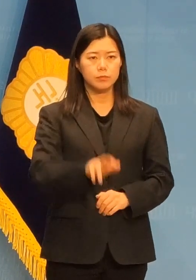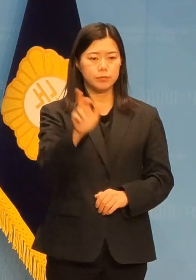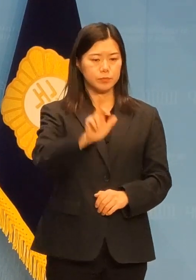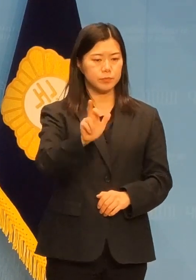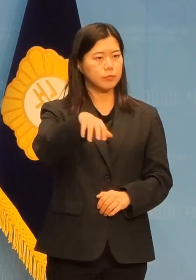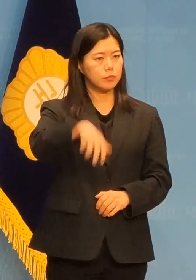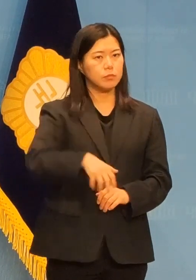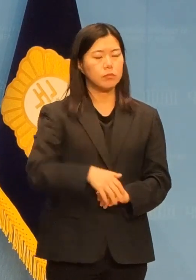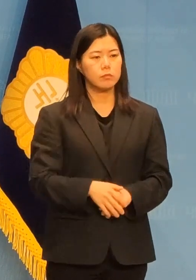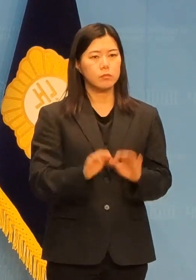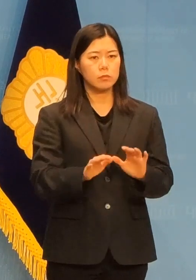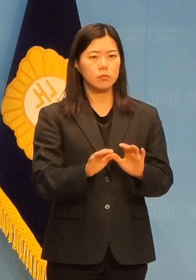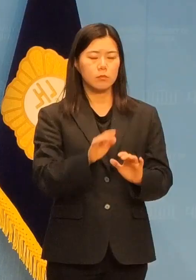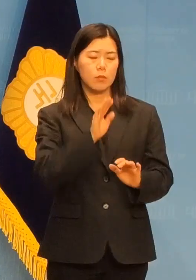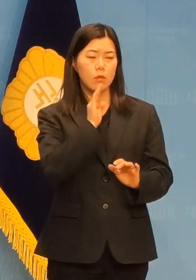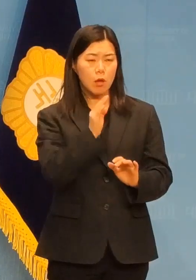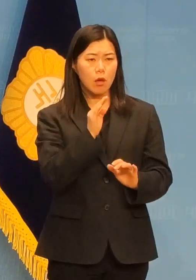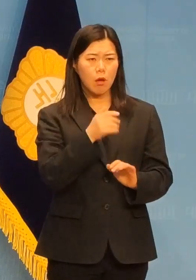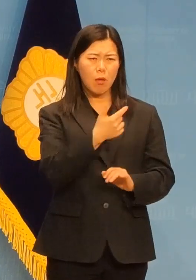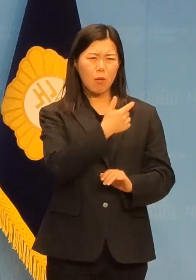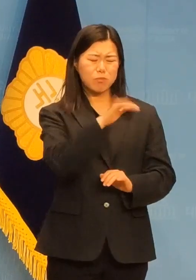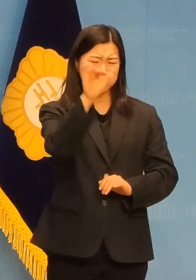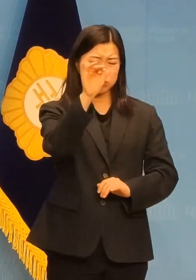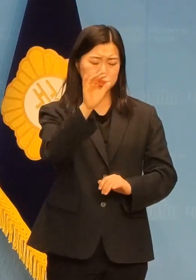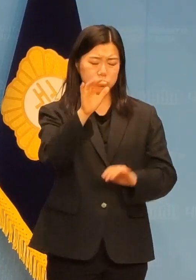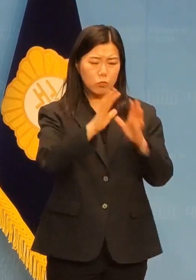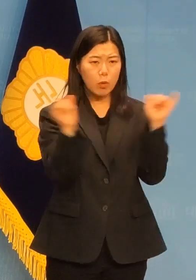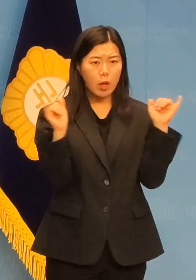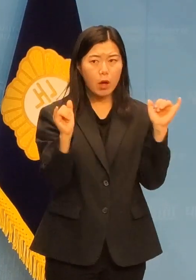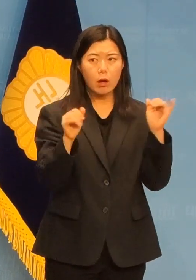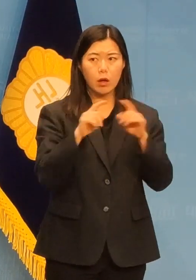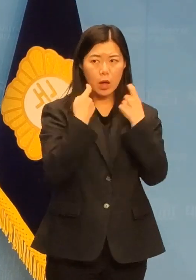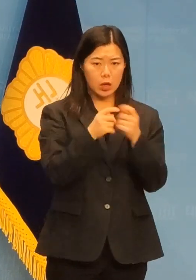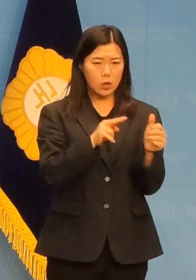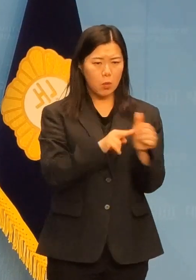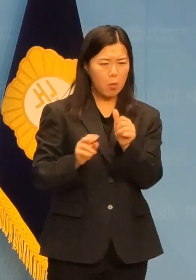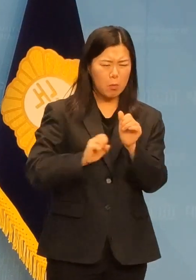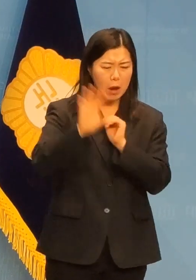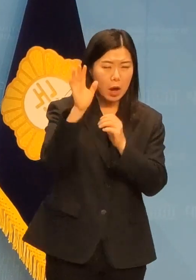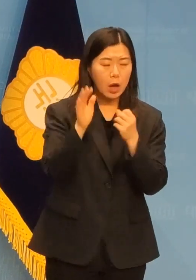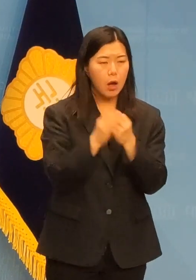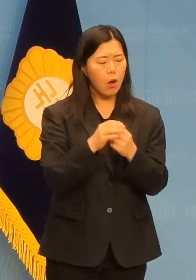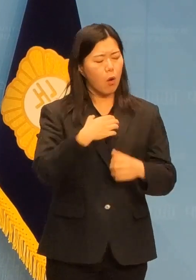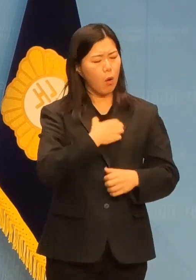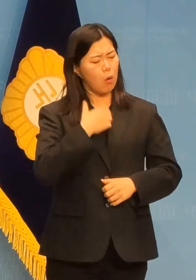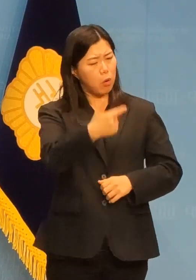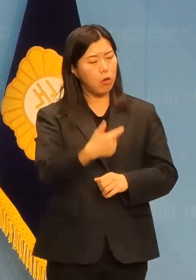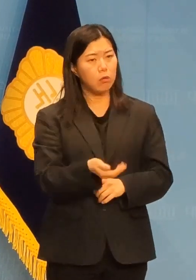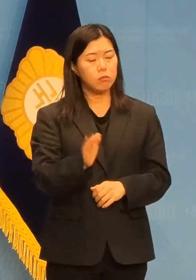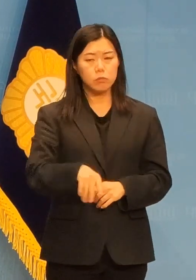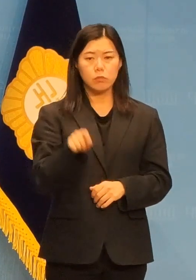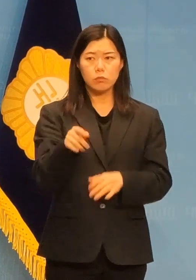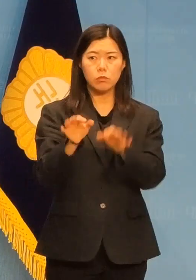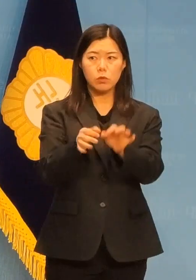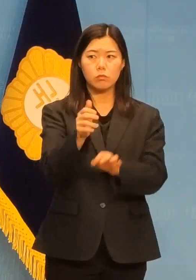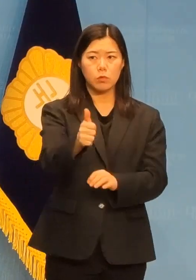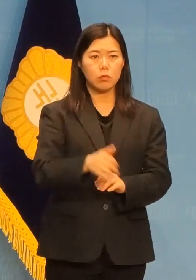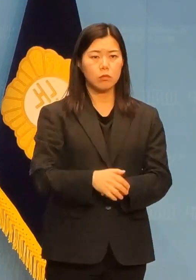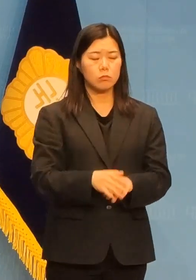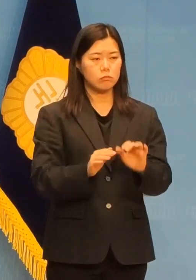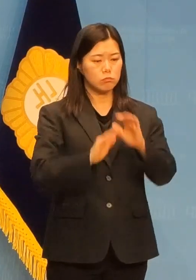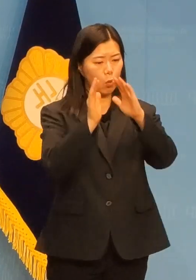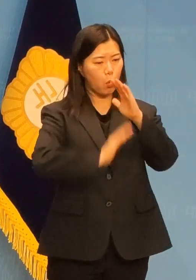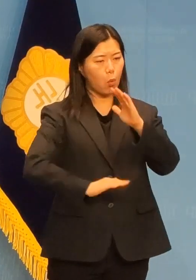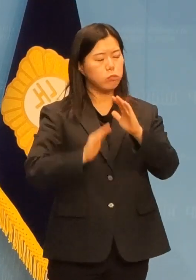쿠팡의 대규모 개인정보 유출로 국민적 우려가 커지는 가운데 김범석 쿠팡 의장은